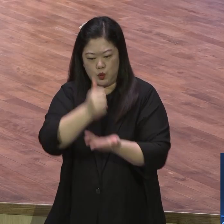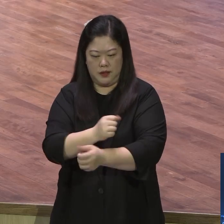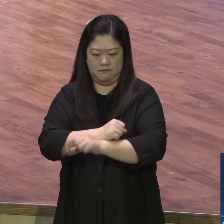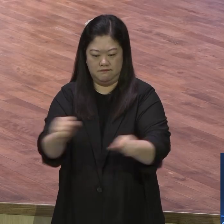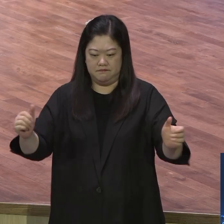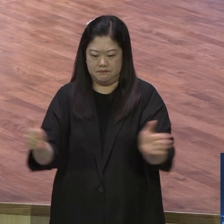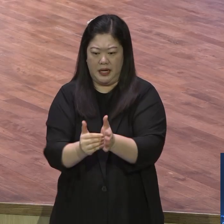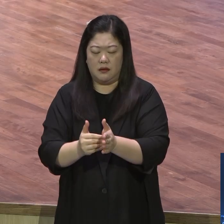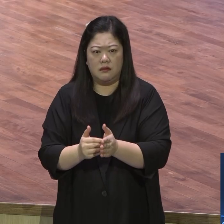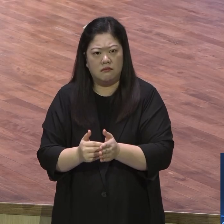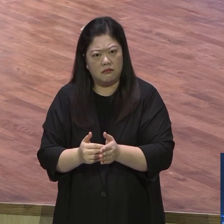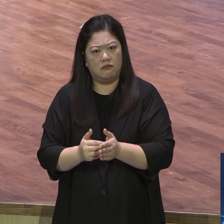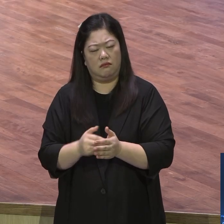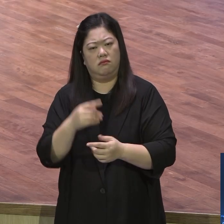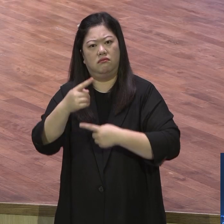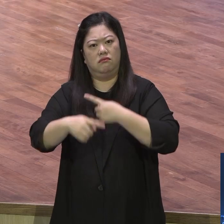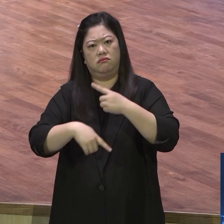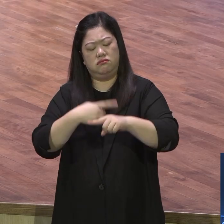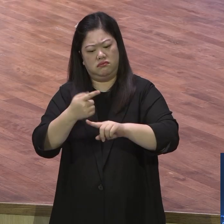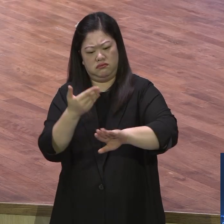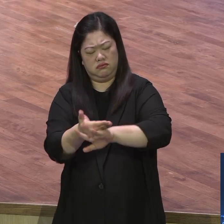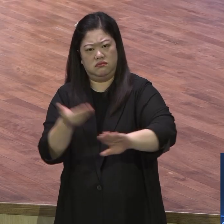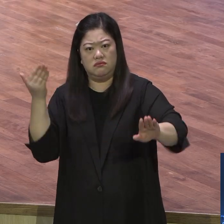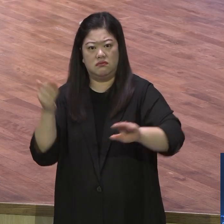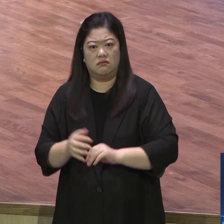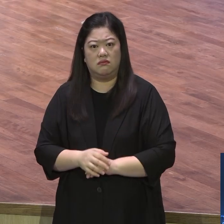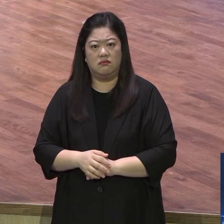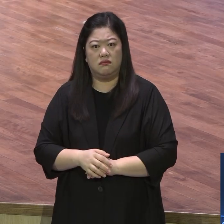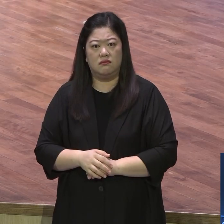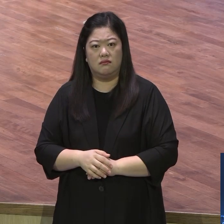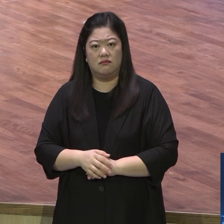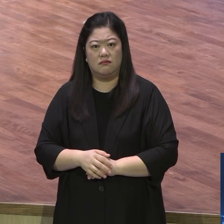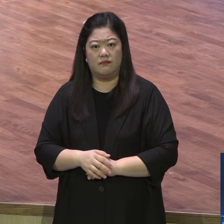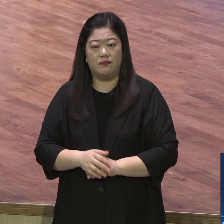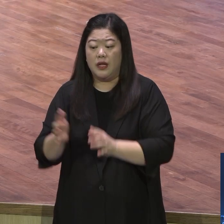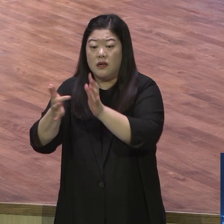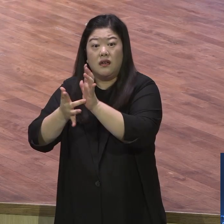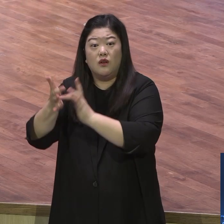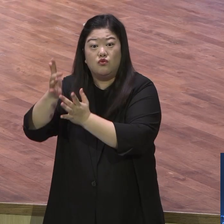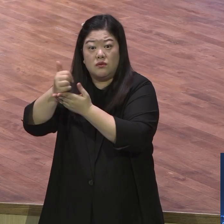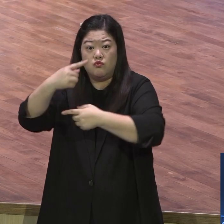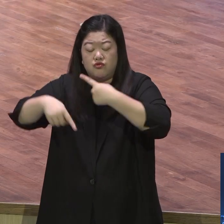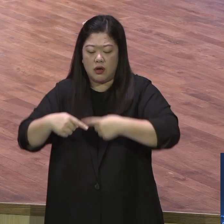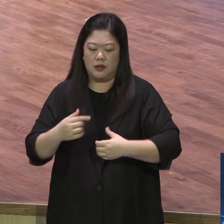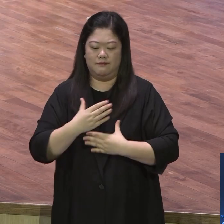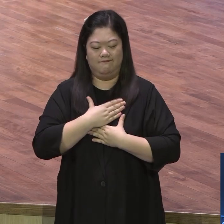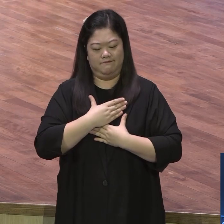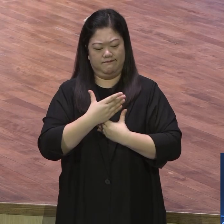말씀했어요 왜 예수님께서 중풍병자에게 안심하라고 말씀하셨겠는가